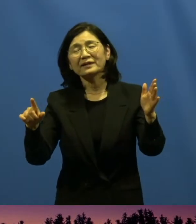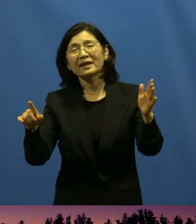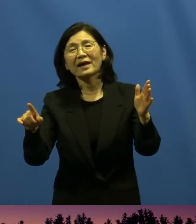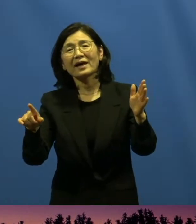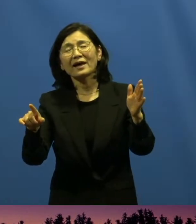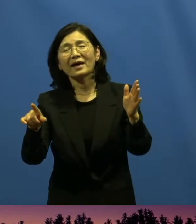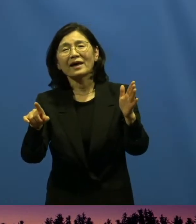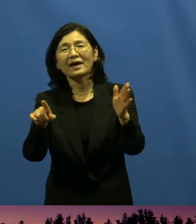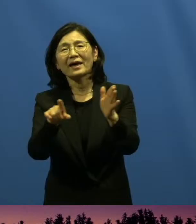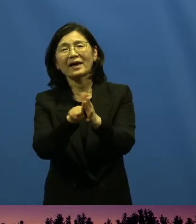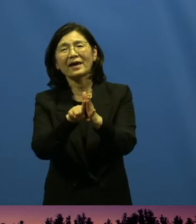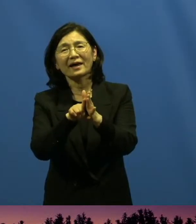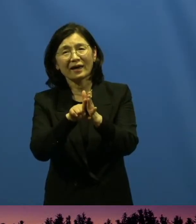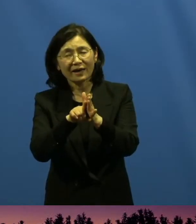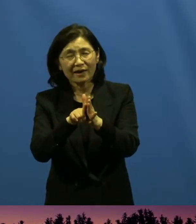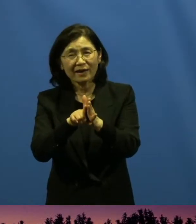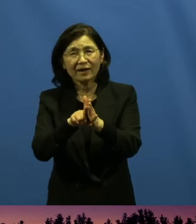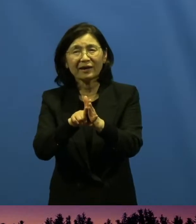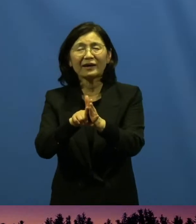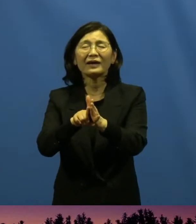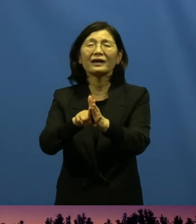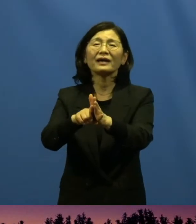믿네.